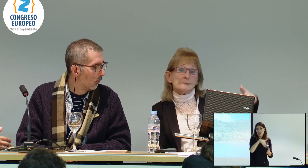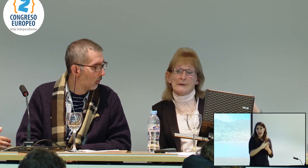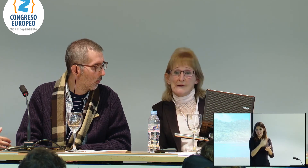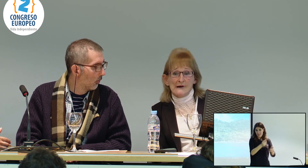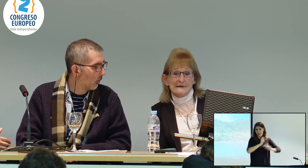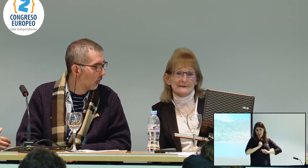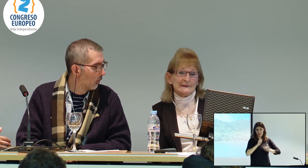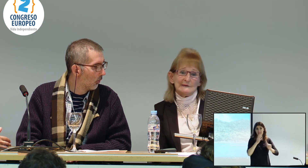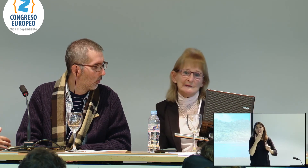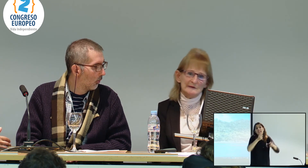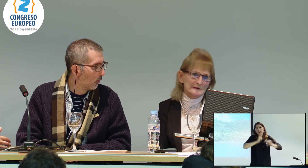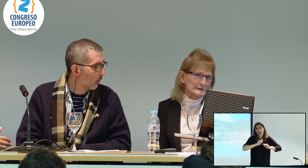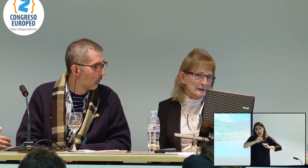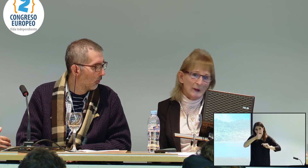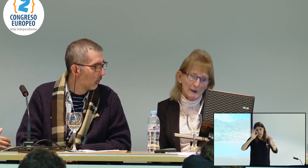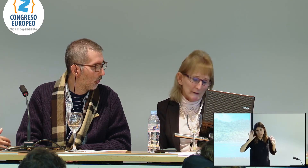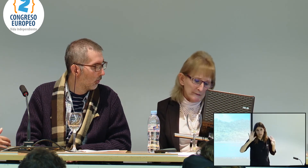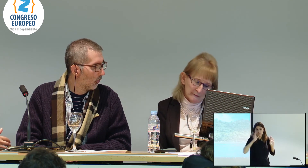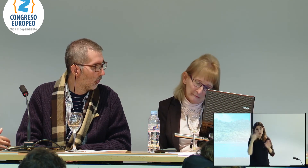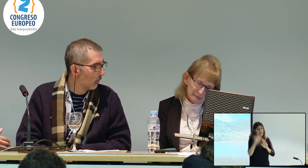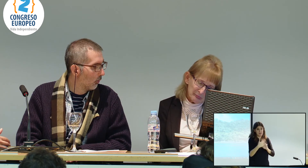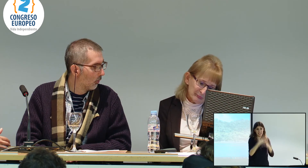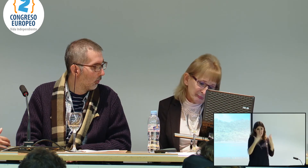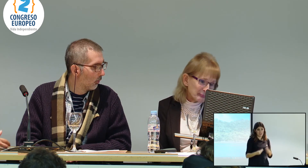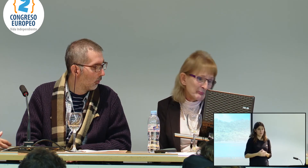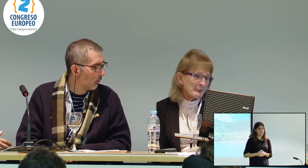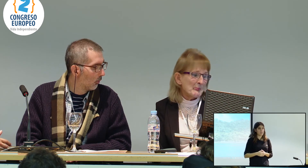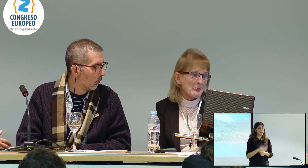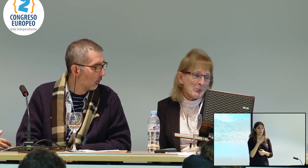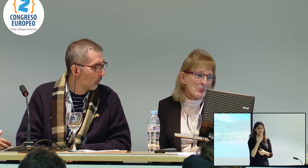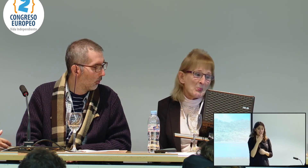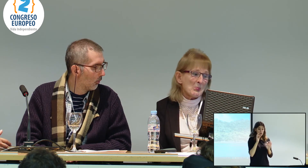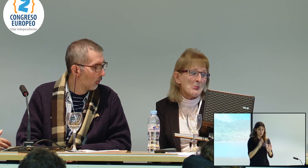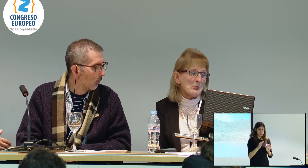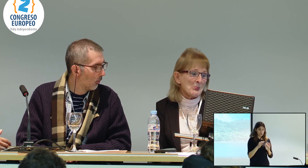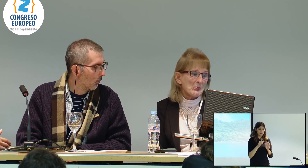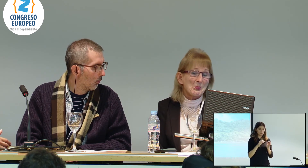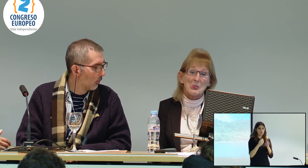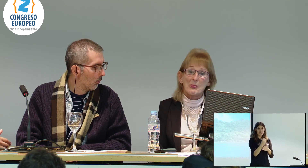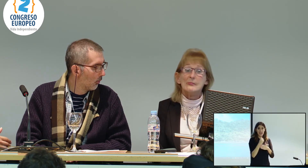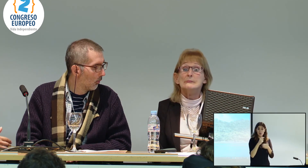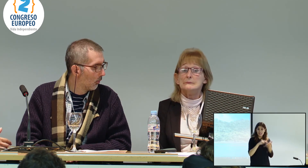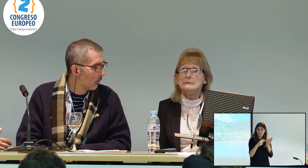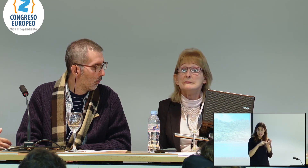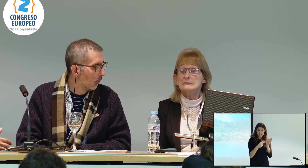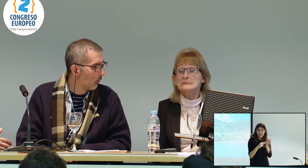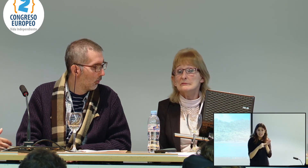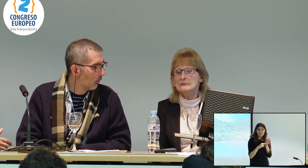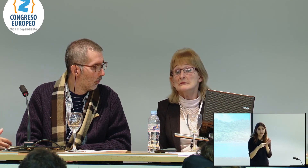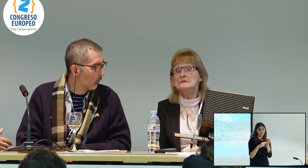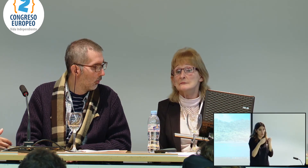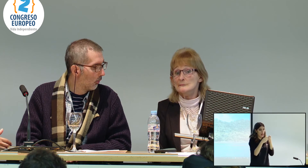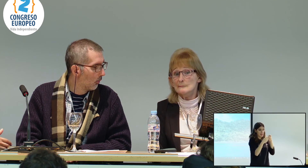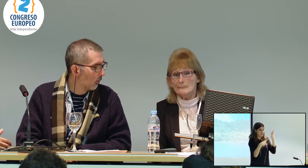la dan, siendo además muy limitadas. Y cuando se trata de ayudas técnicas, tienen un pequeñísimo listado